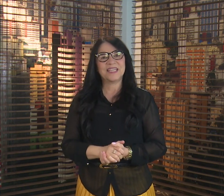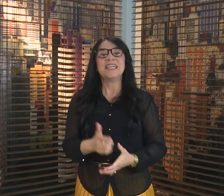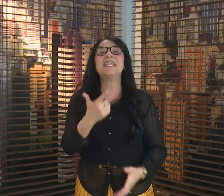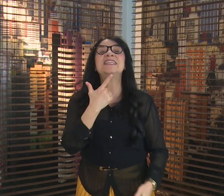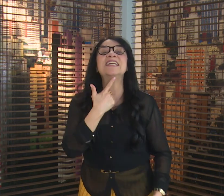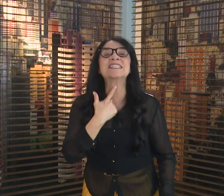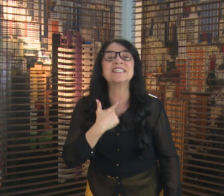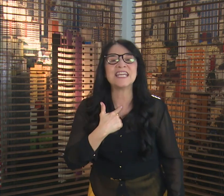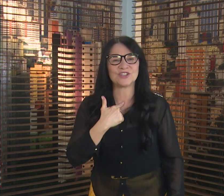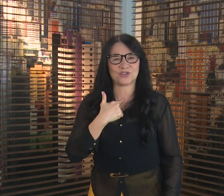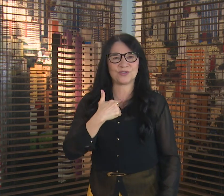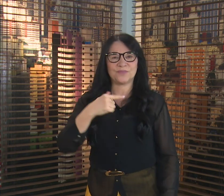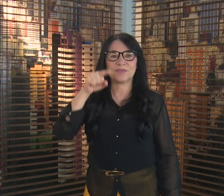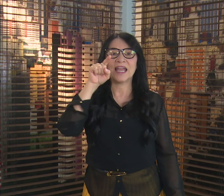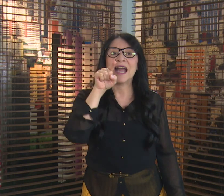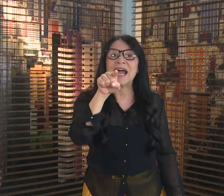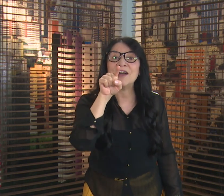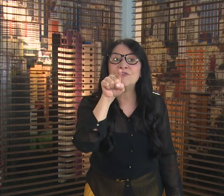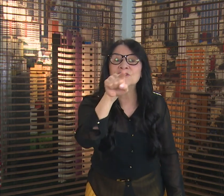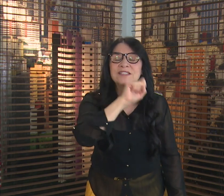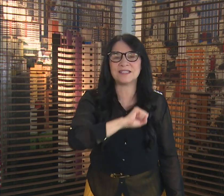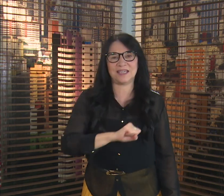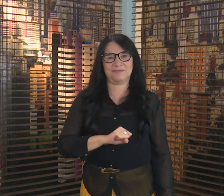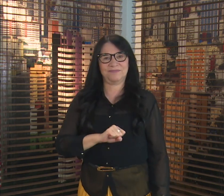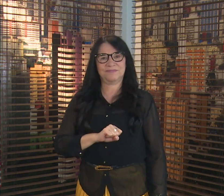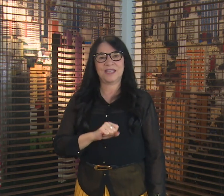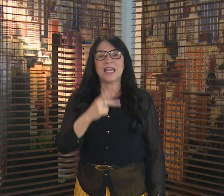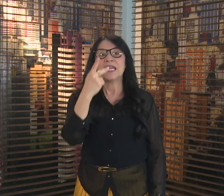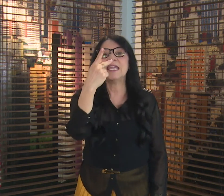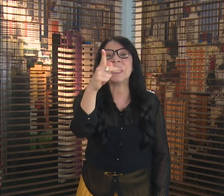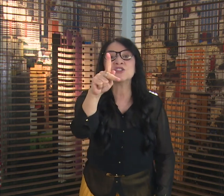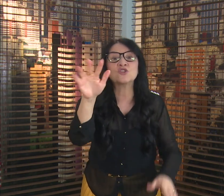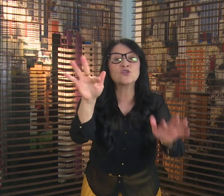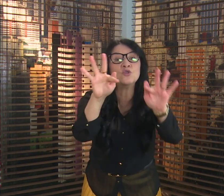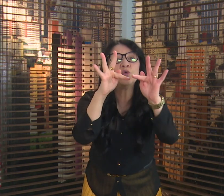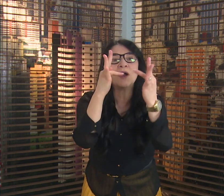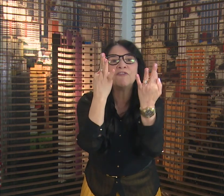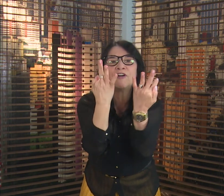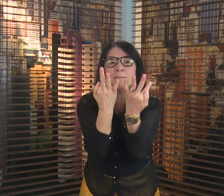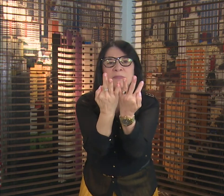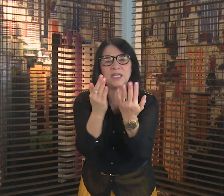E desejo a você e a sua família